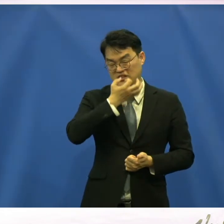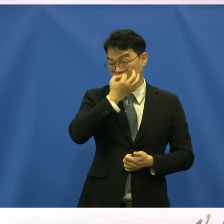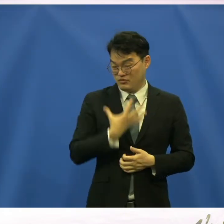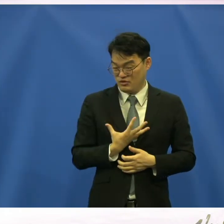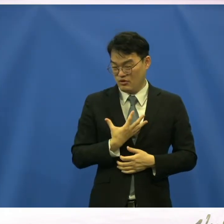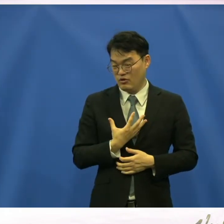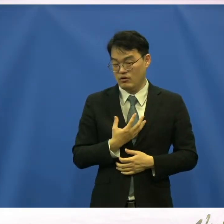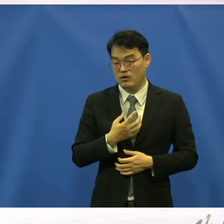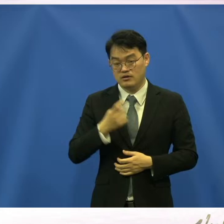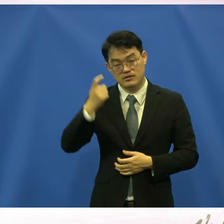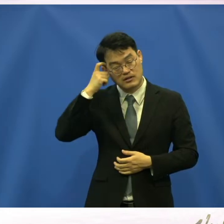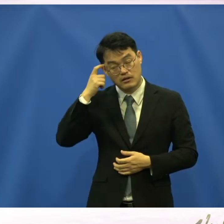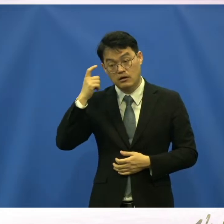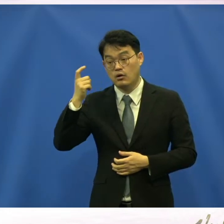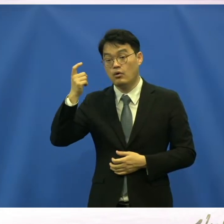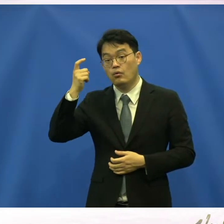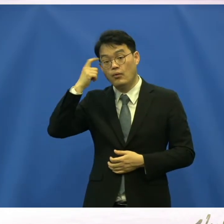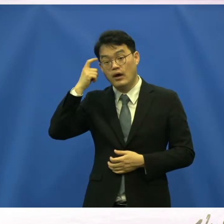때문에.